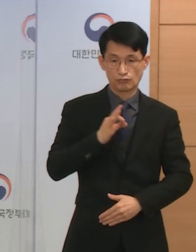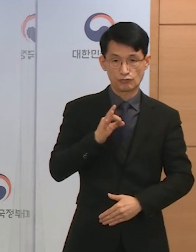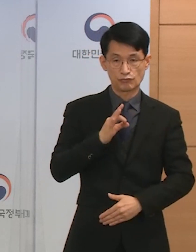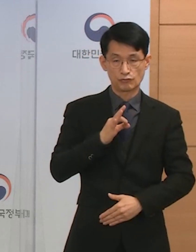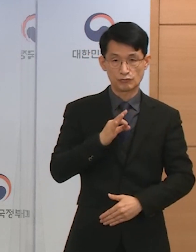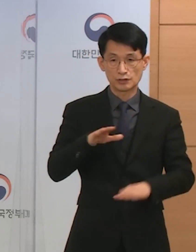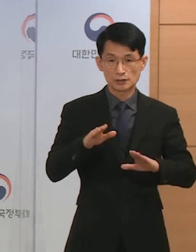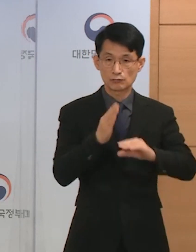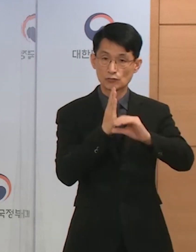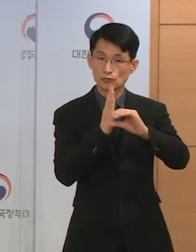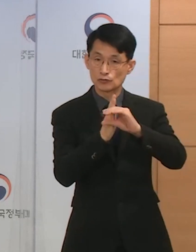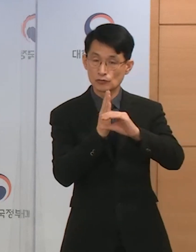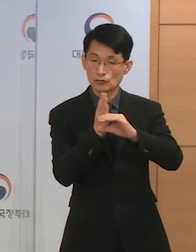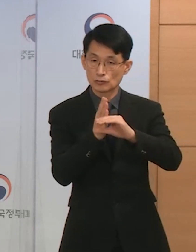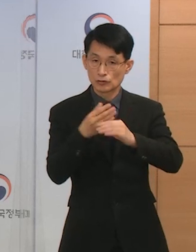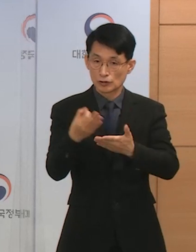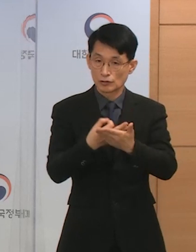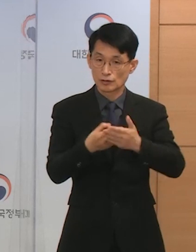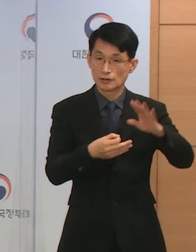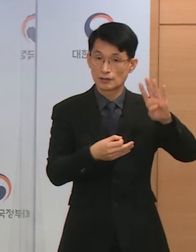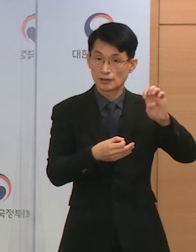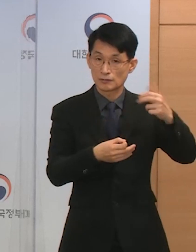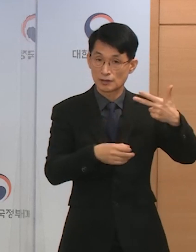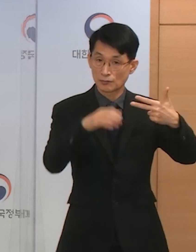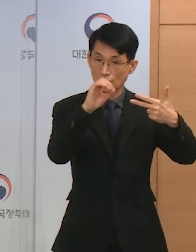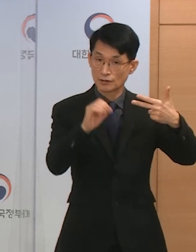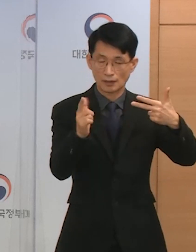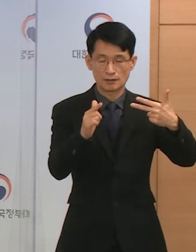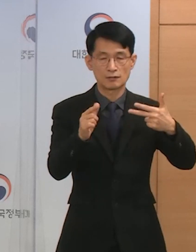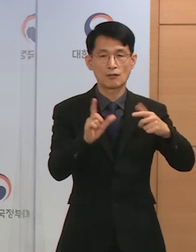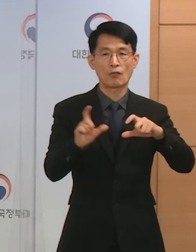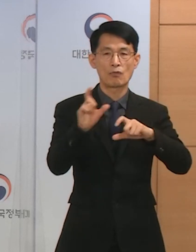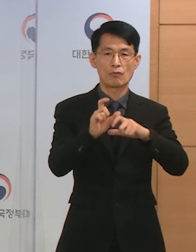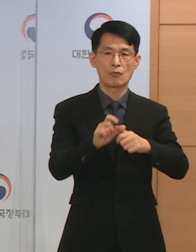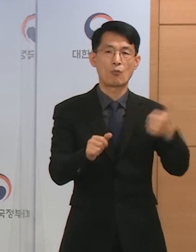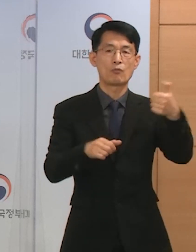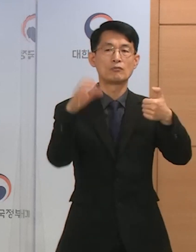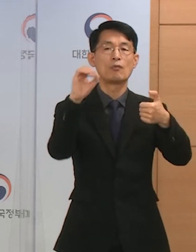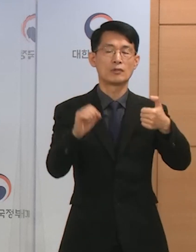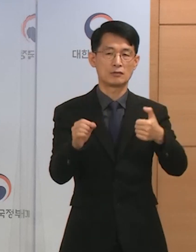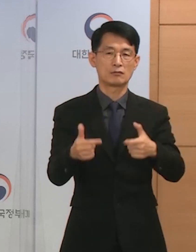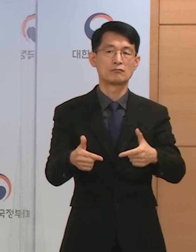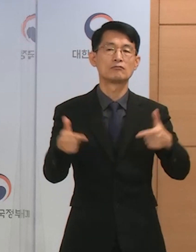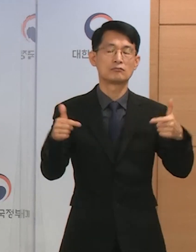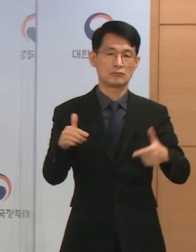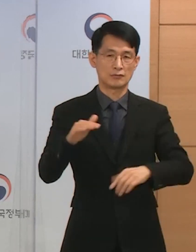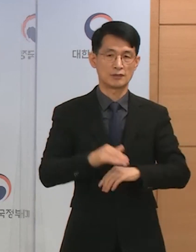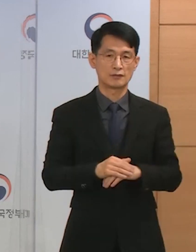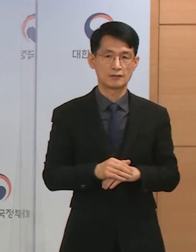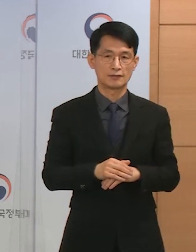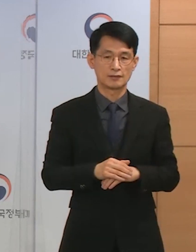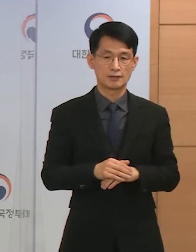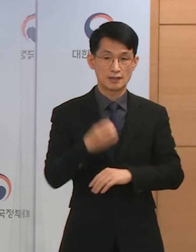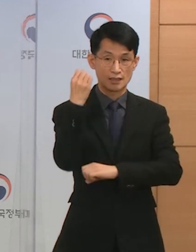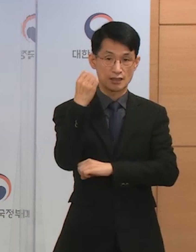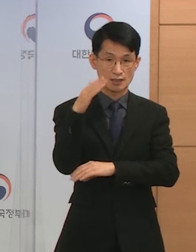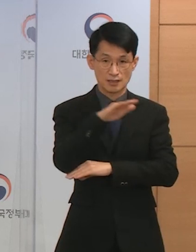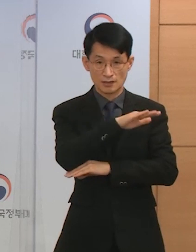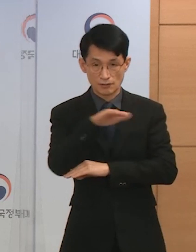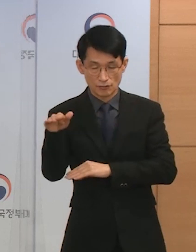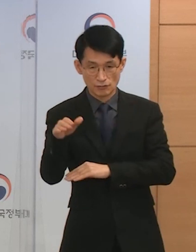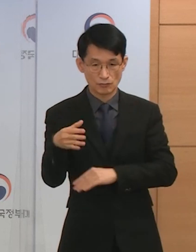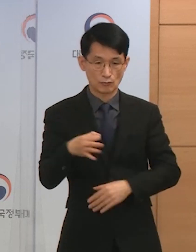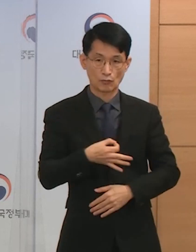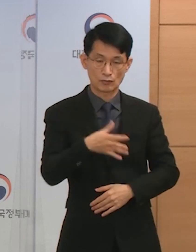기존 중위소득 47%에서 50%까지 확대하고 기준 임대료도 임차료